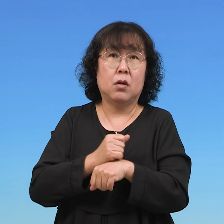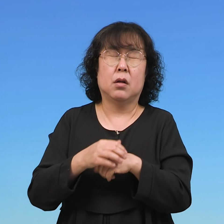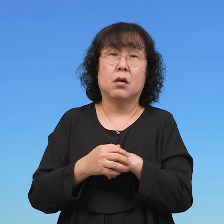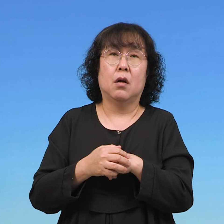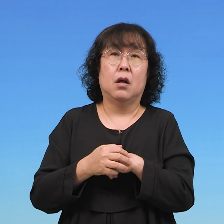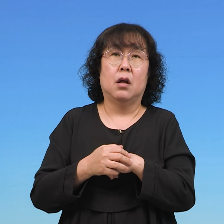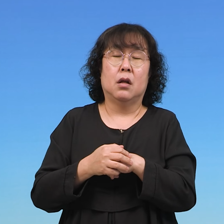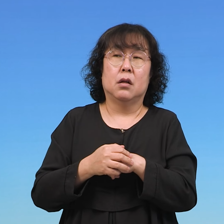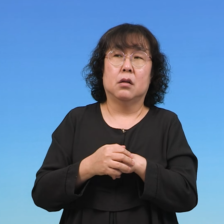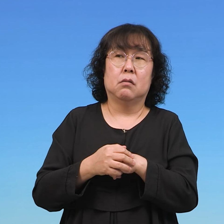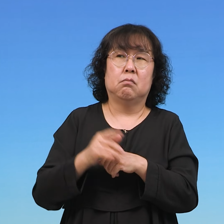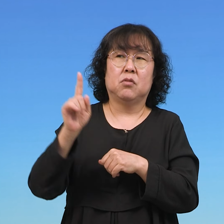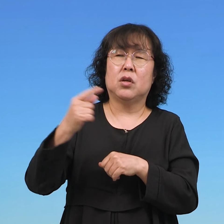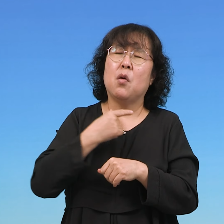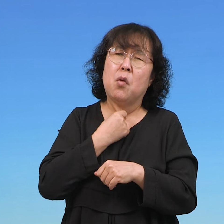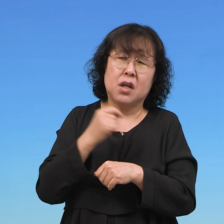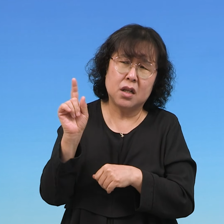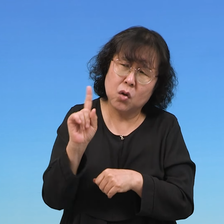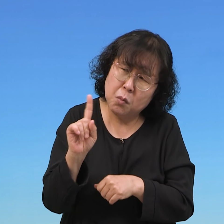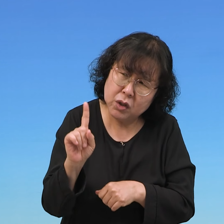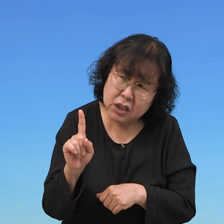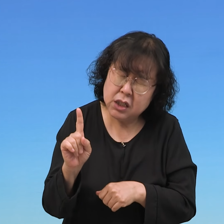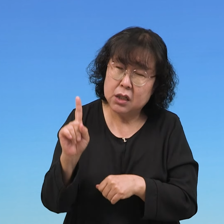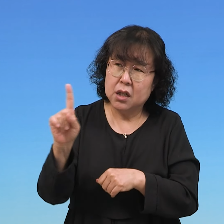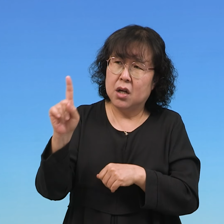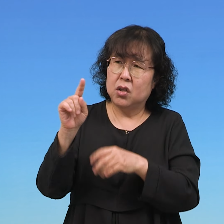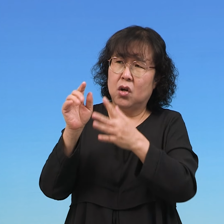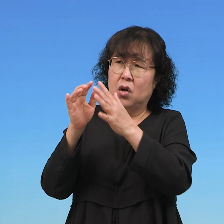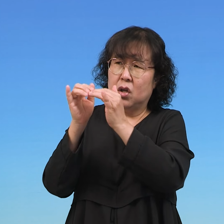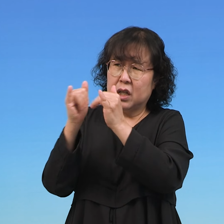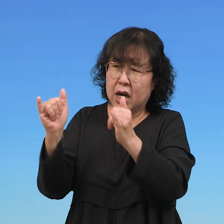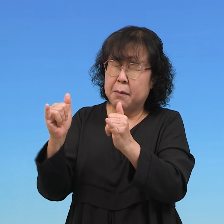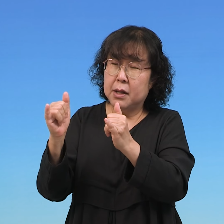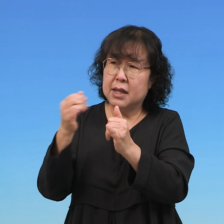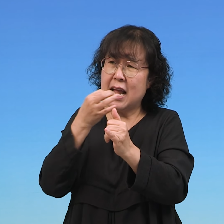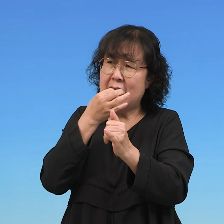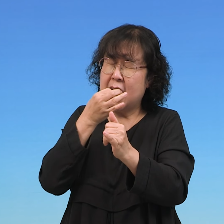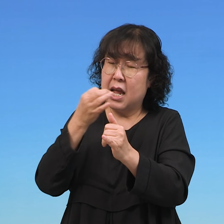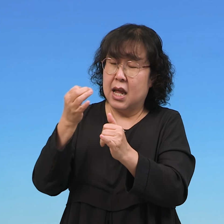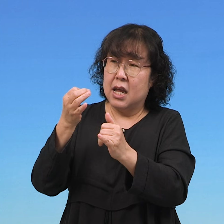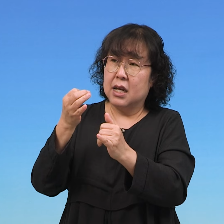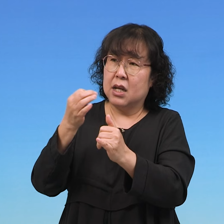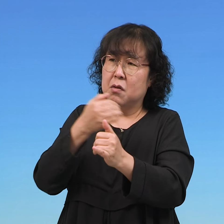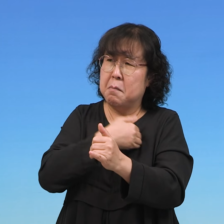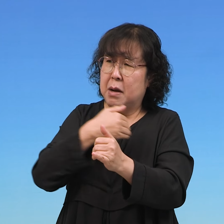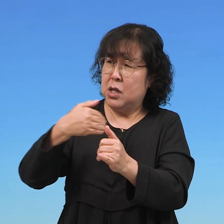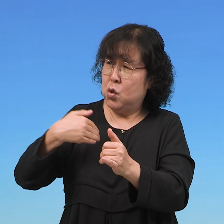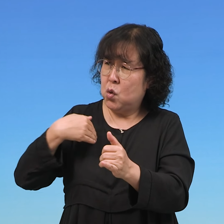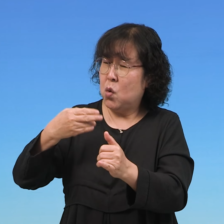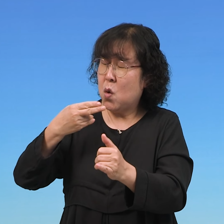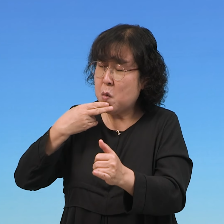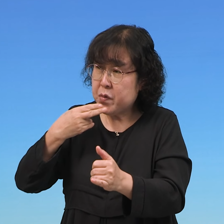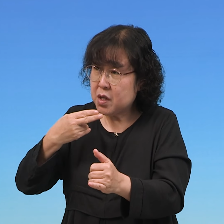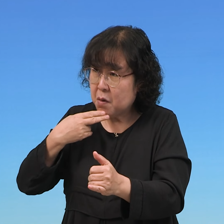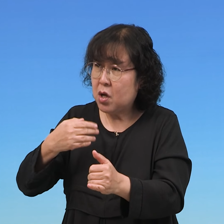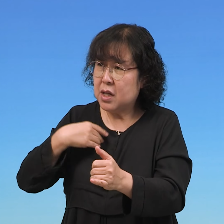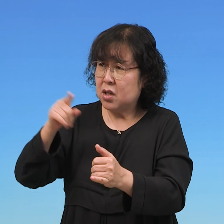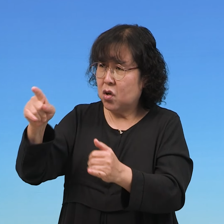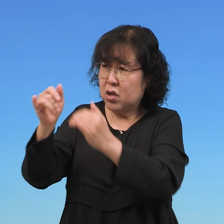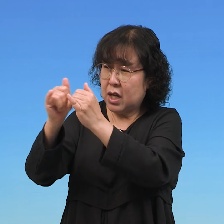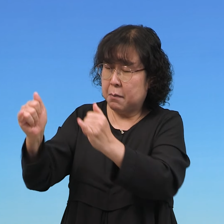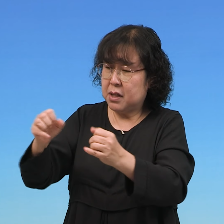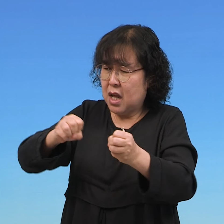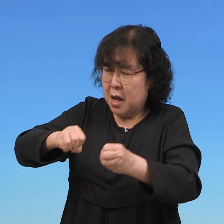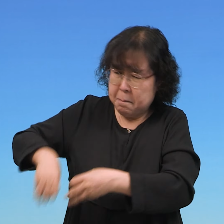그 상대방의 필요에 민감하게 만족을 시켜주지 않으면 나는 또 버림받을지